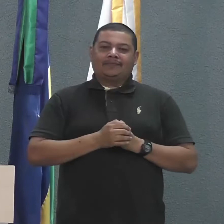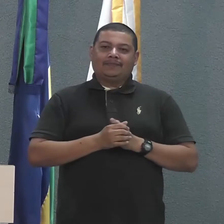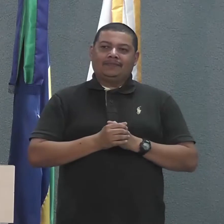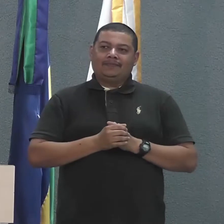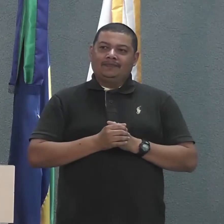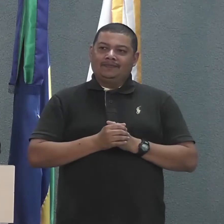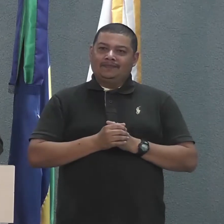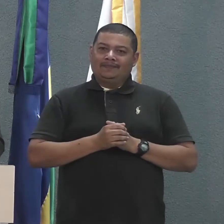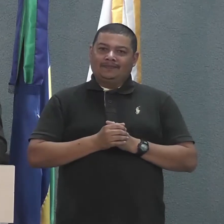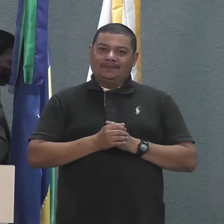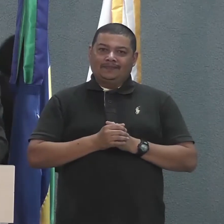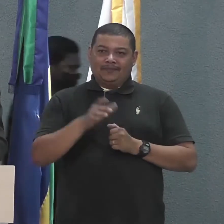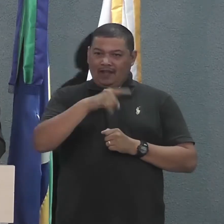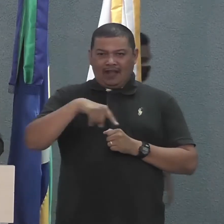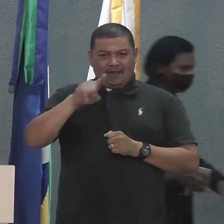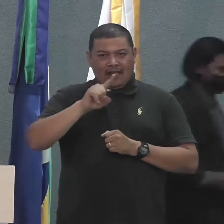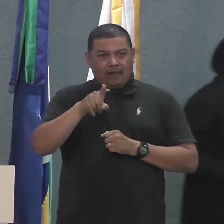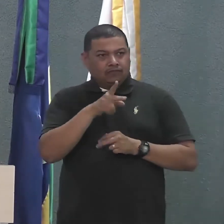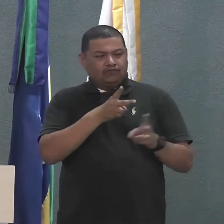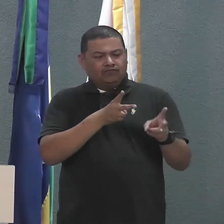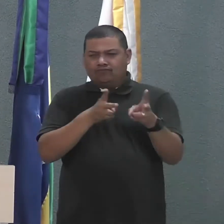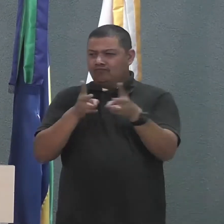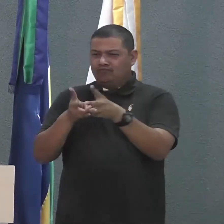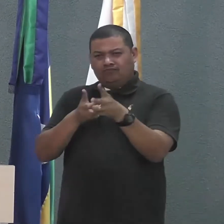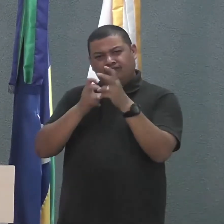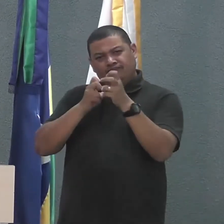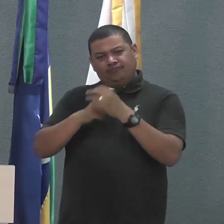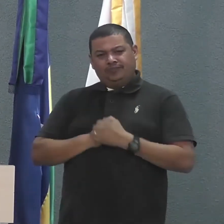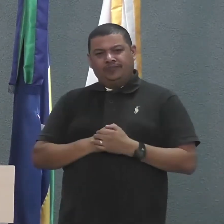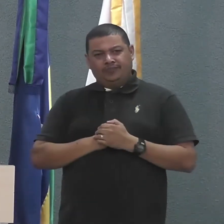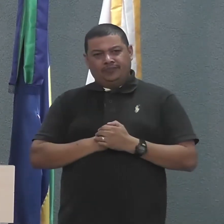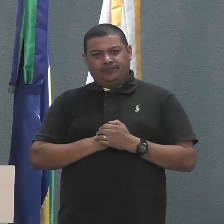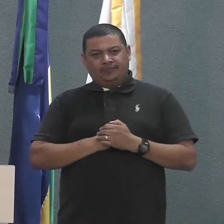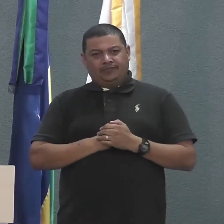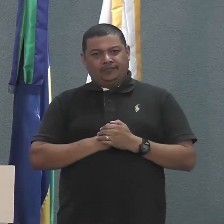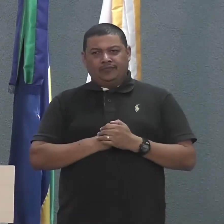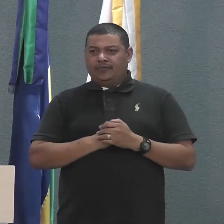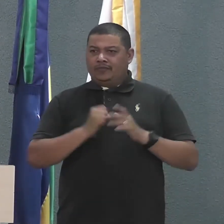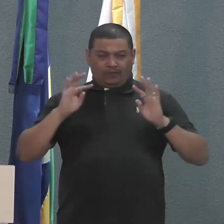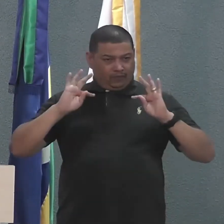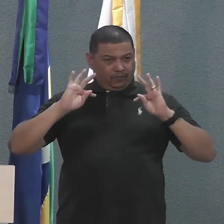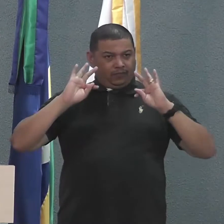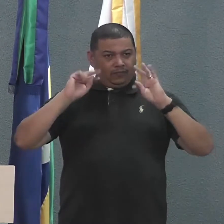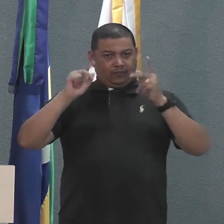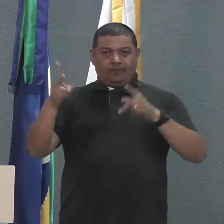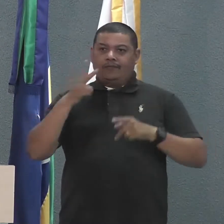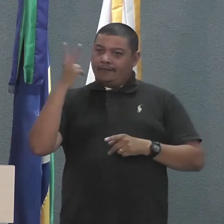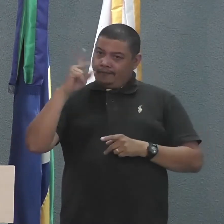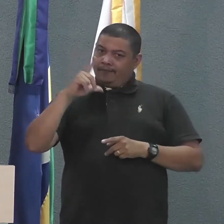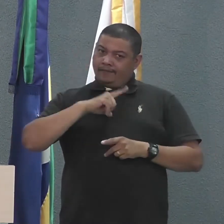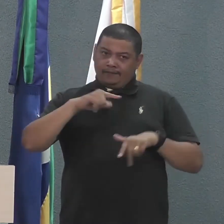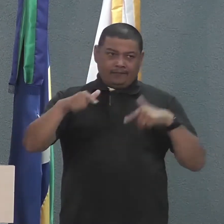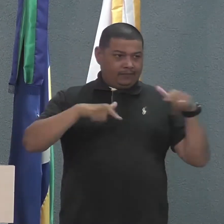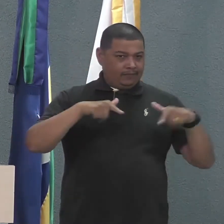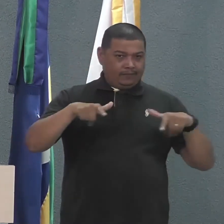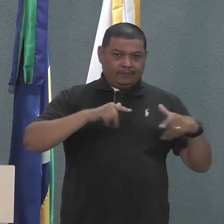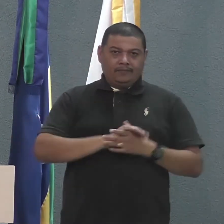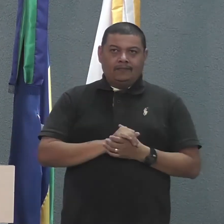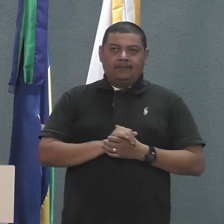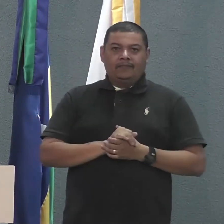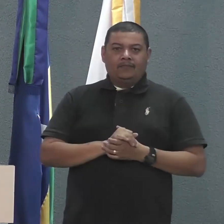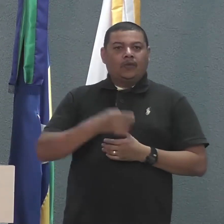E aí os senhores percebem que nada se conquista sem trabalho. Tivemos lá,